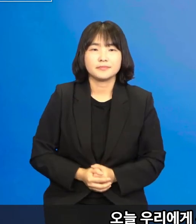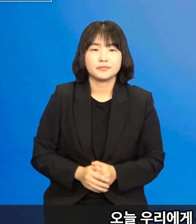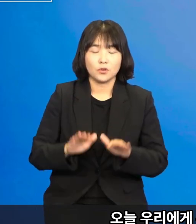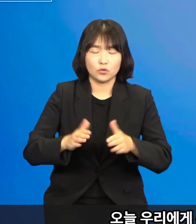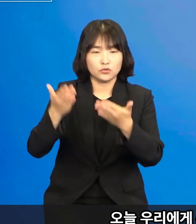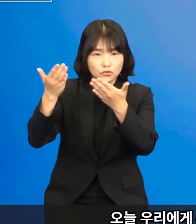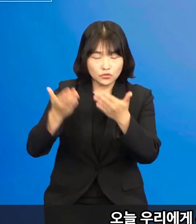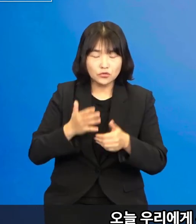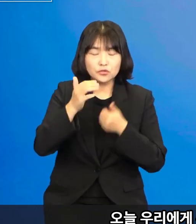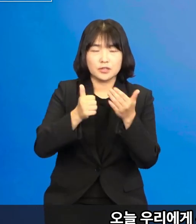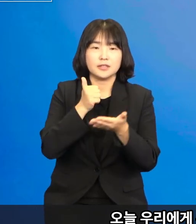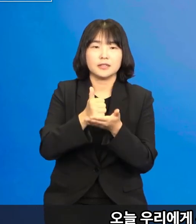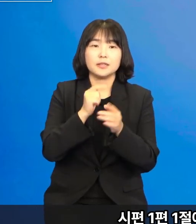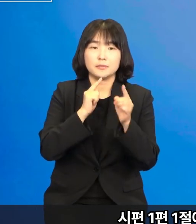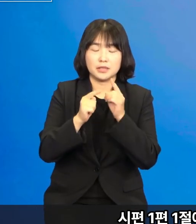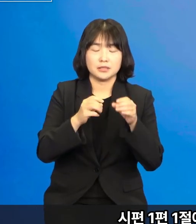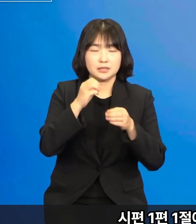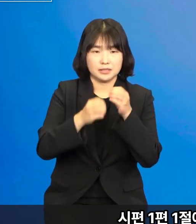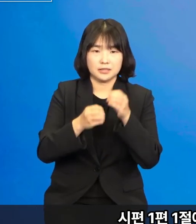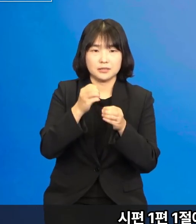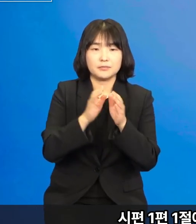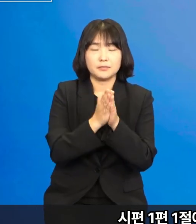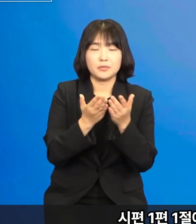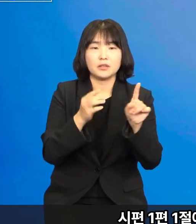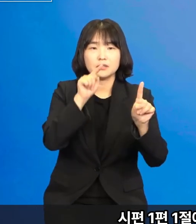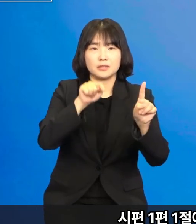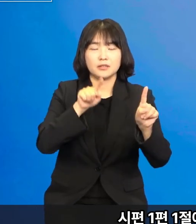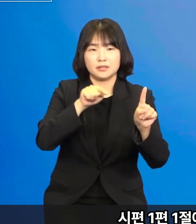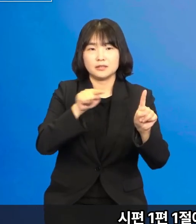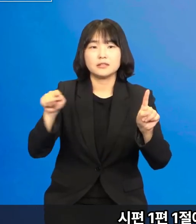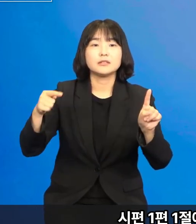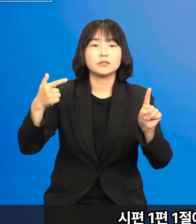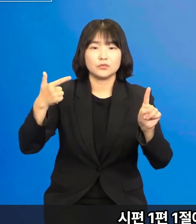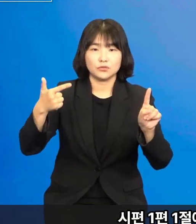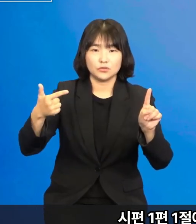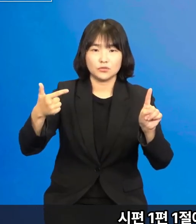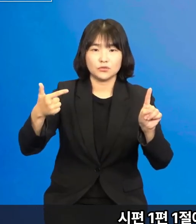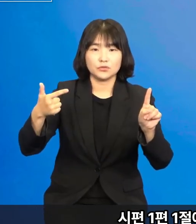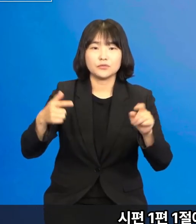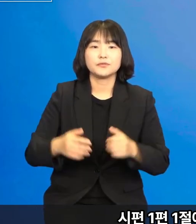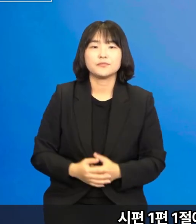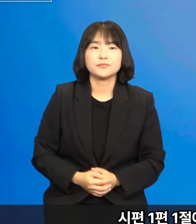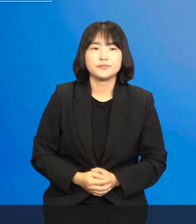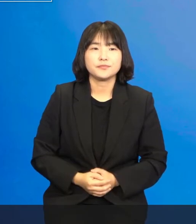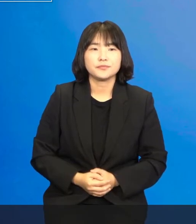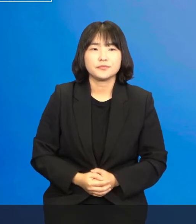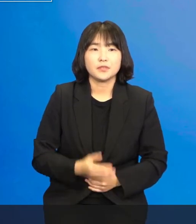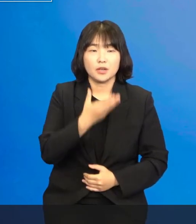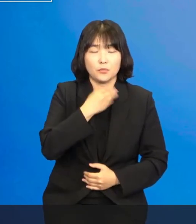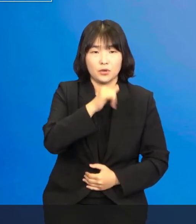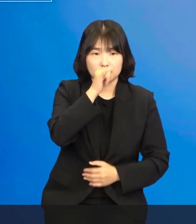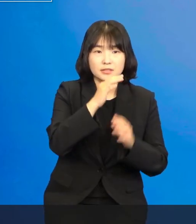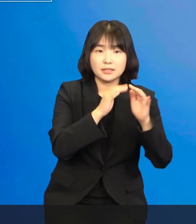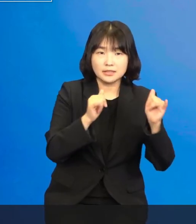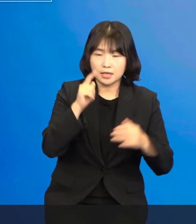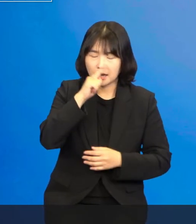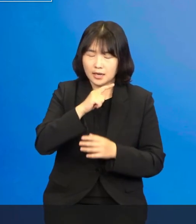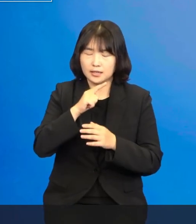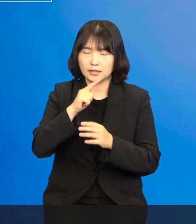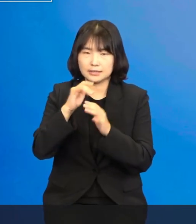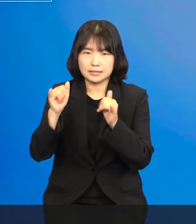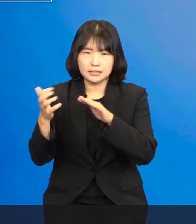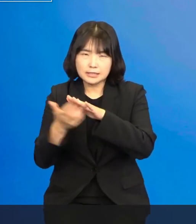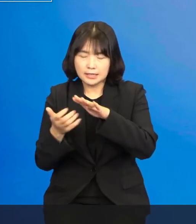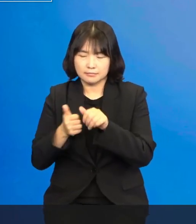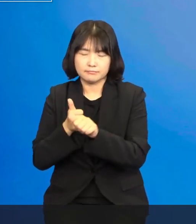오늘 우리에게 주시는 하나님의 말씀은 시편 1편 1절에서 6절의 말씀입니다. 복 있는 사람은 악인의 꾀를